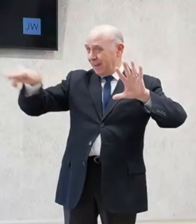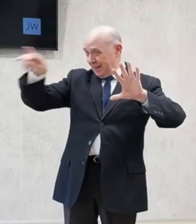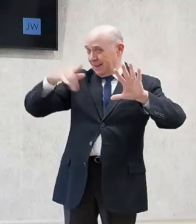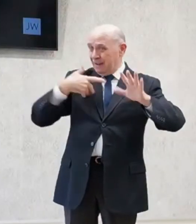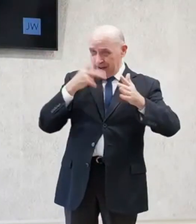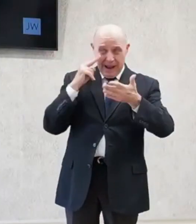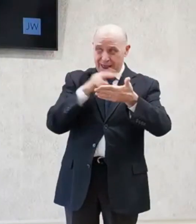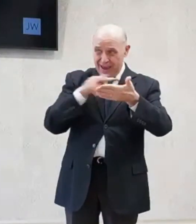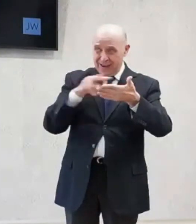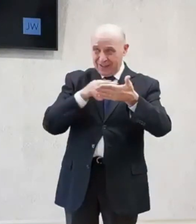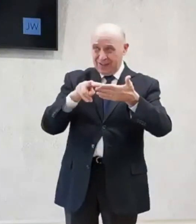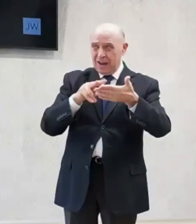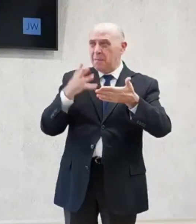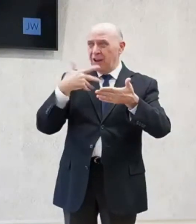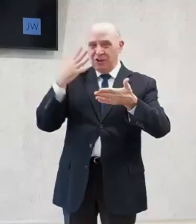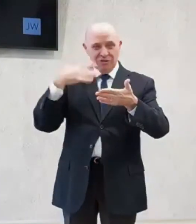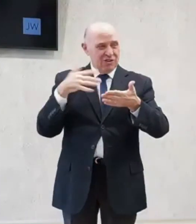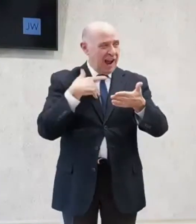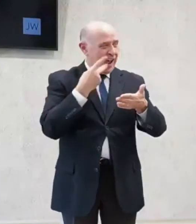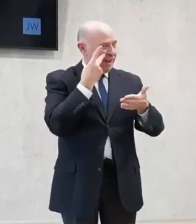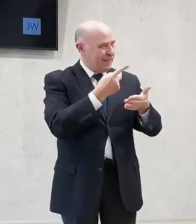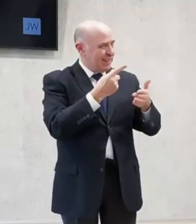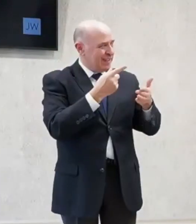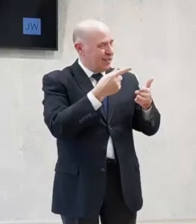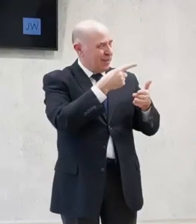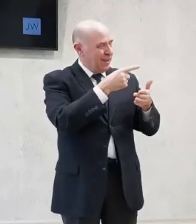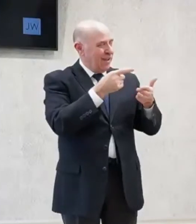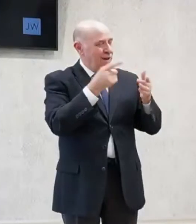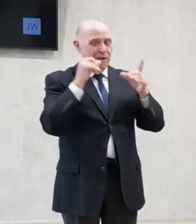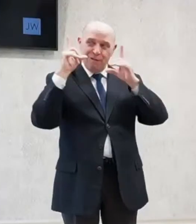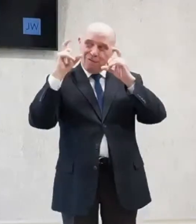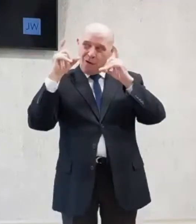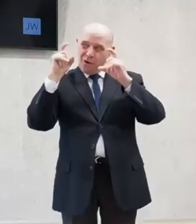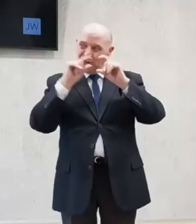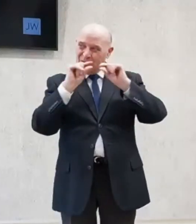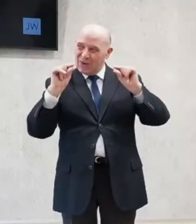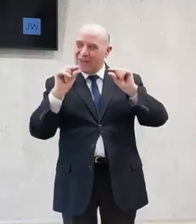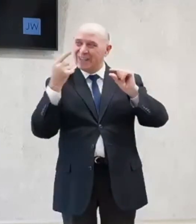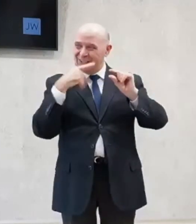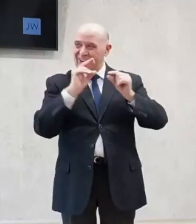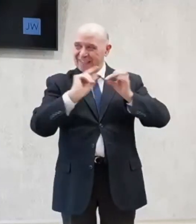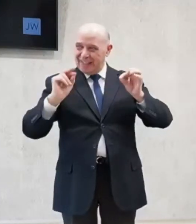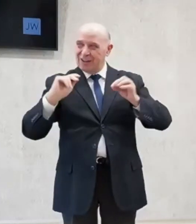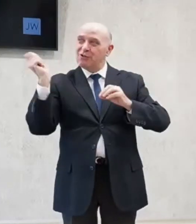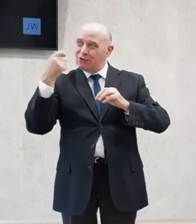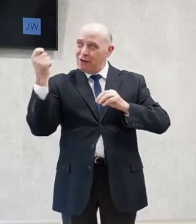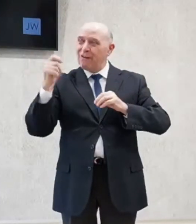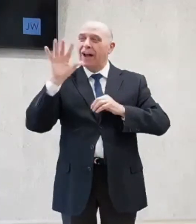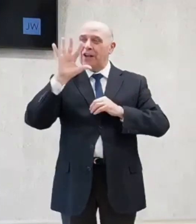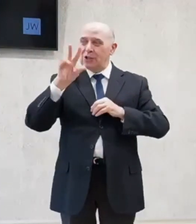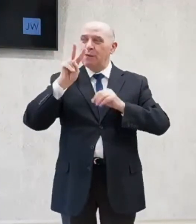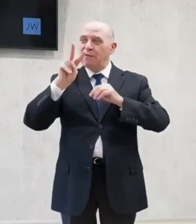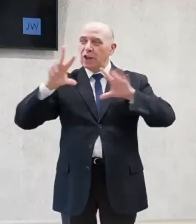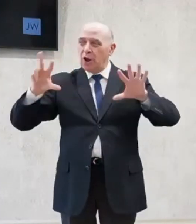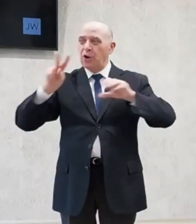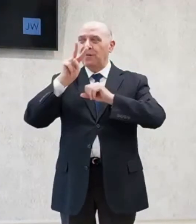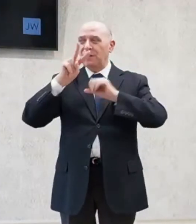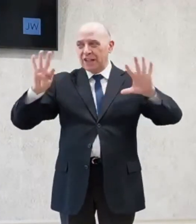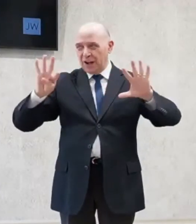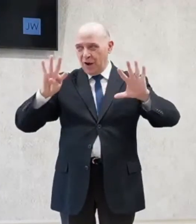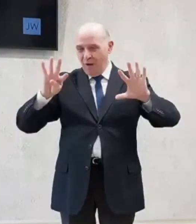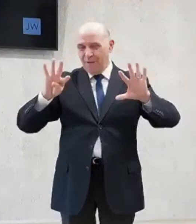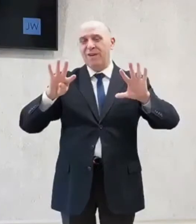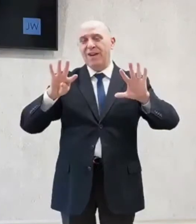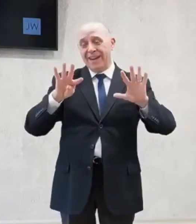ma ho visto che sono state messe anche vicino alla fotografia di Lina che è stata esposta in varie situazioni